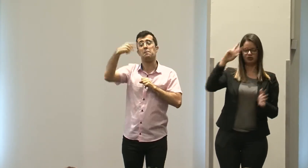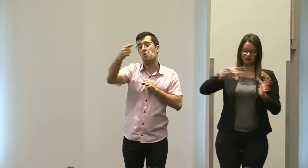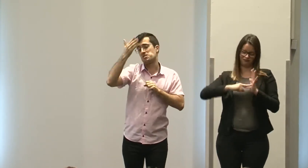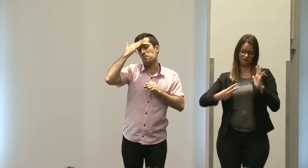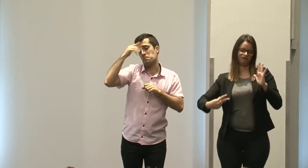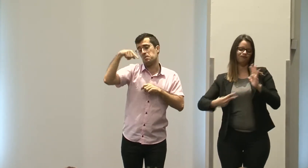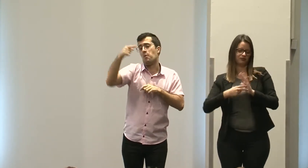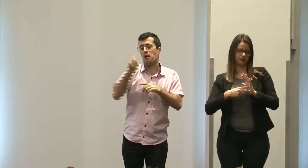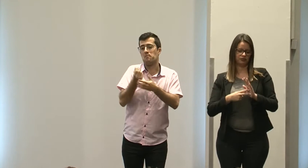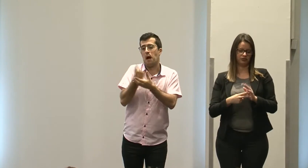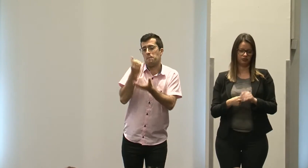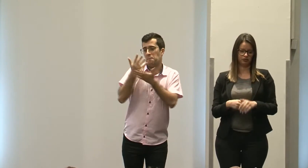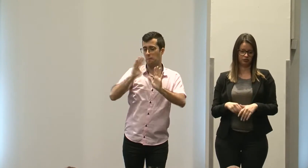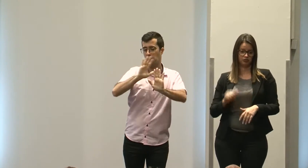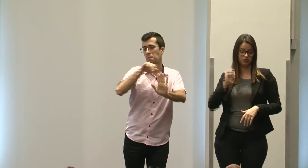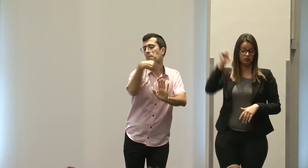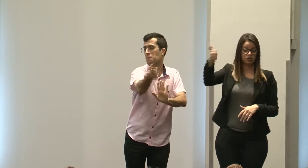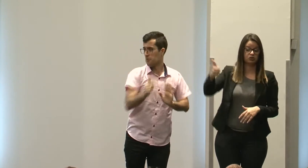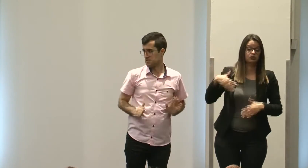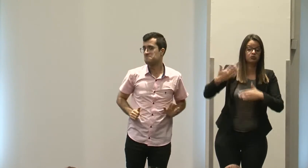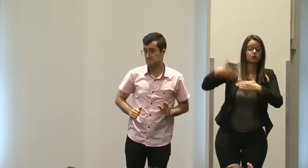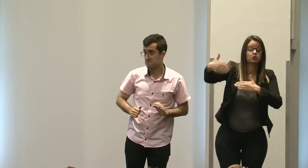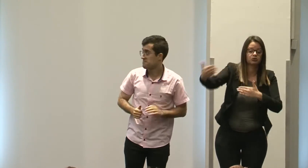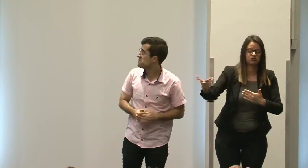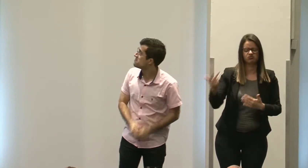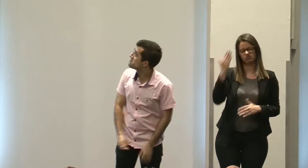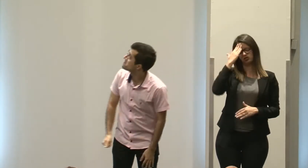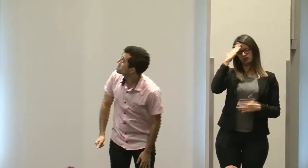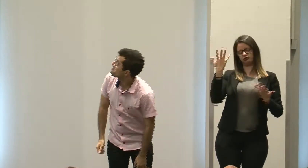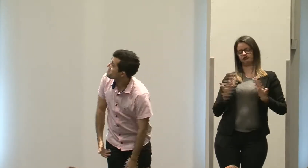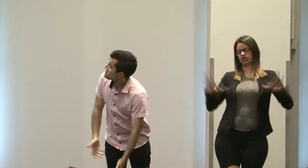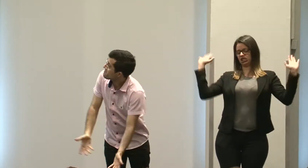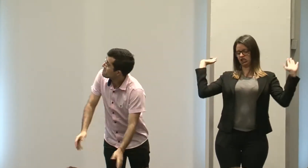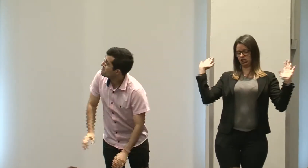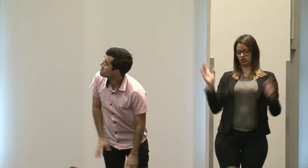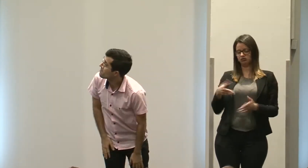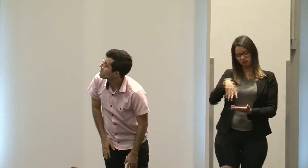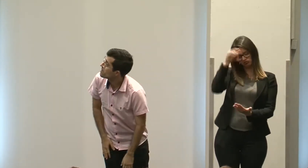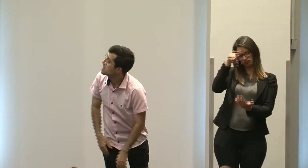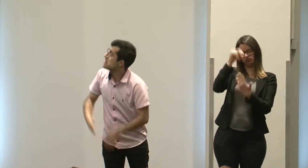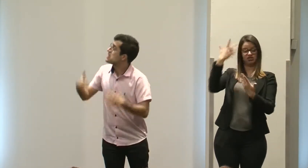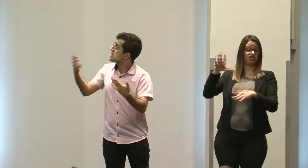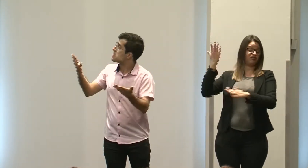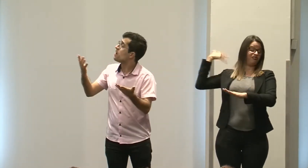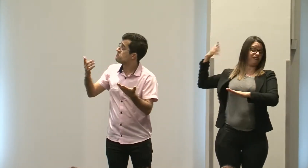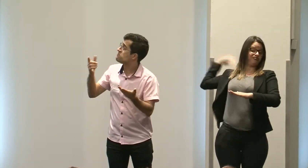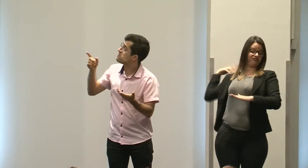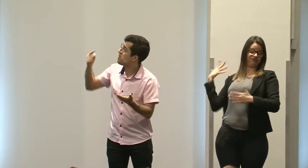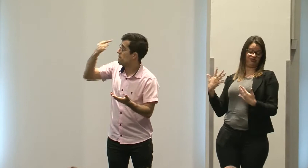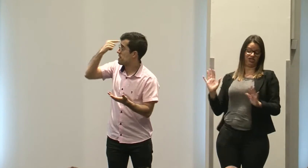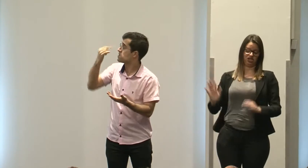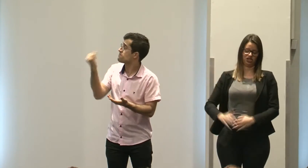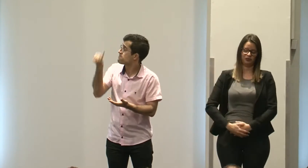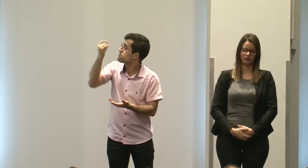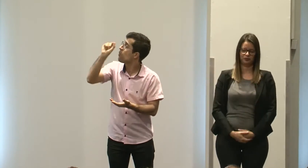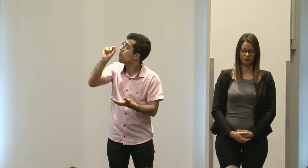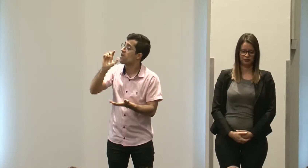E aí ela entende o significado, e depois ela começa a fazer o sinal soletrado.